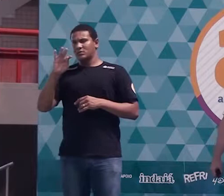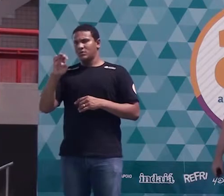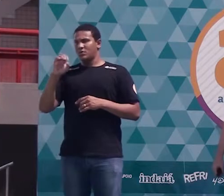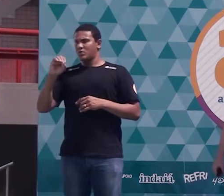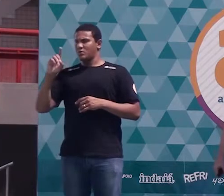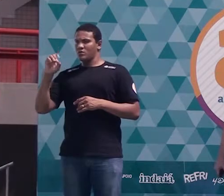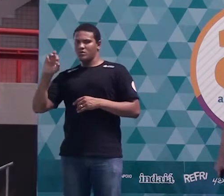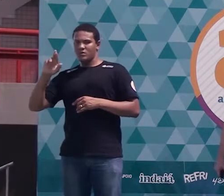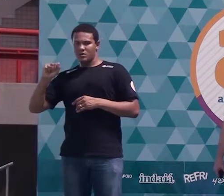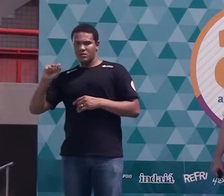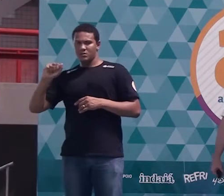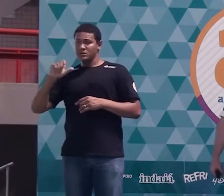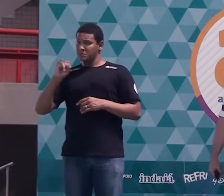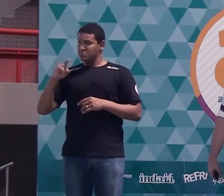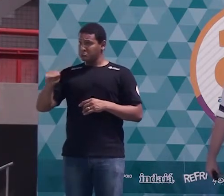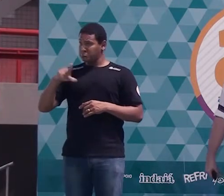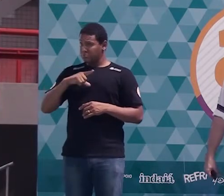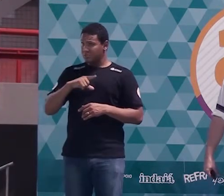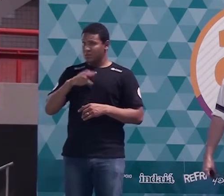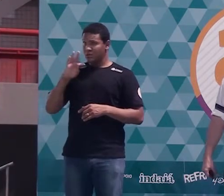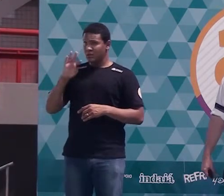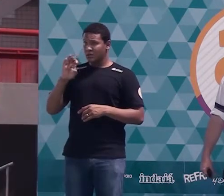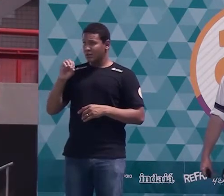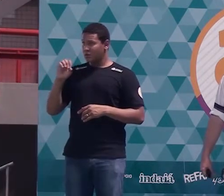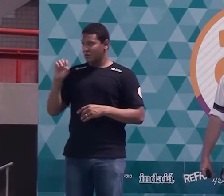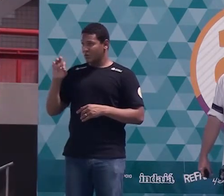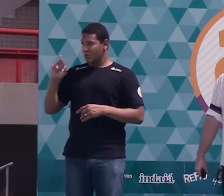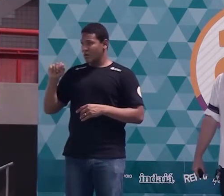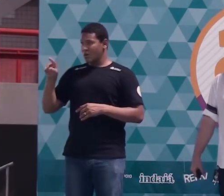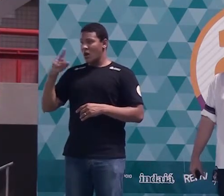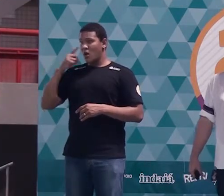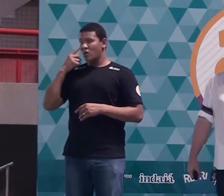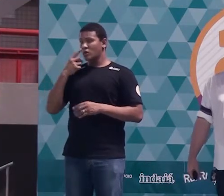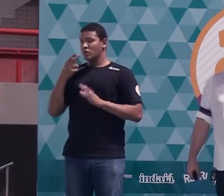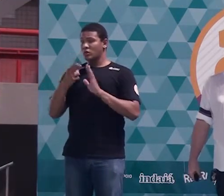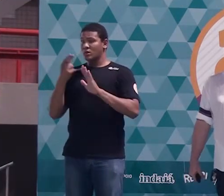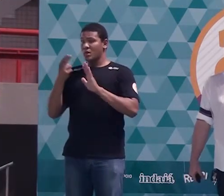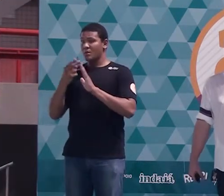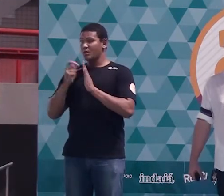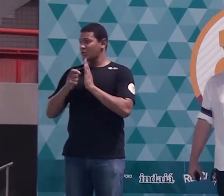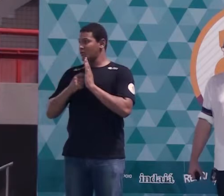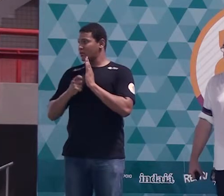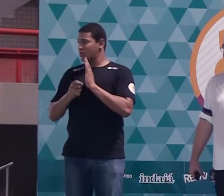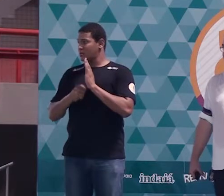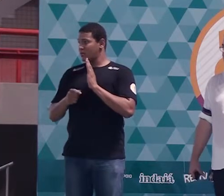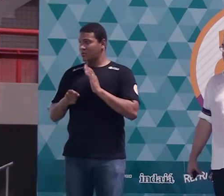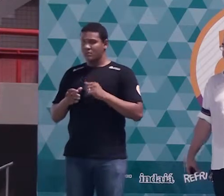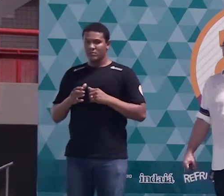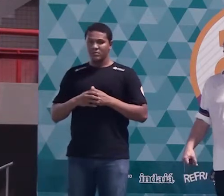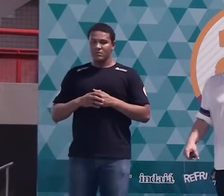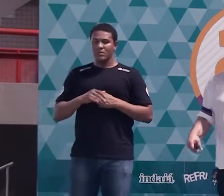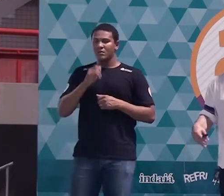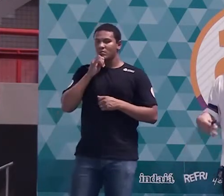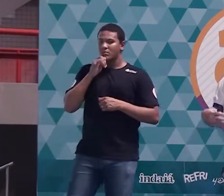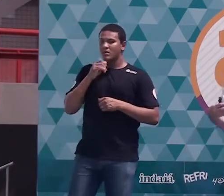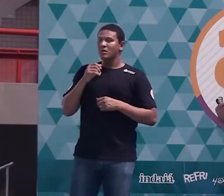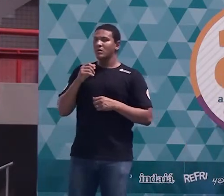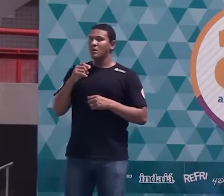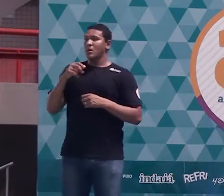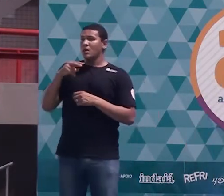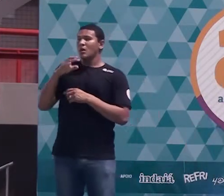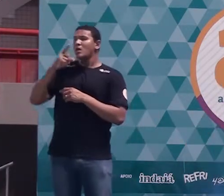tão criativo, quem tiver namorada Teodora aí já sabe, né? Olha o que foi que ele escreveu sobre o neologismo. Porque o neologismo é você